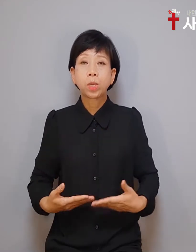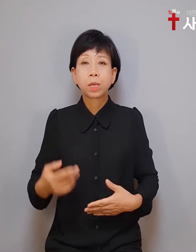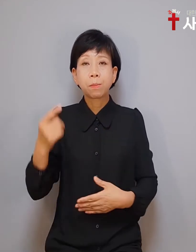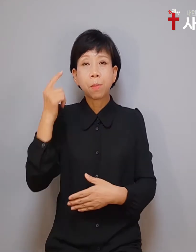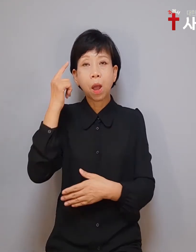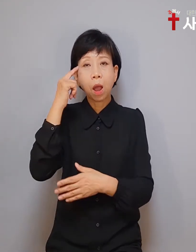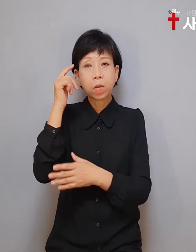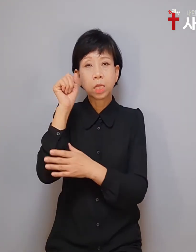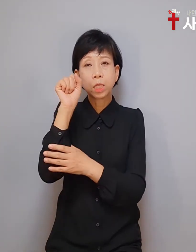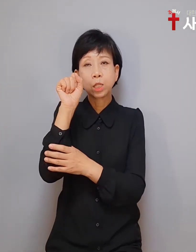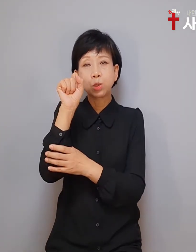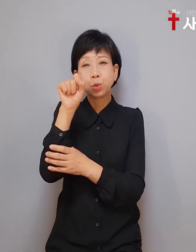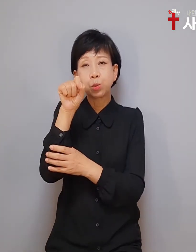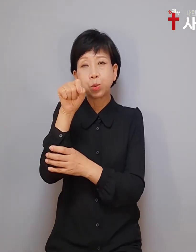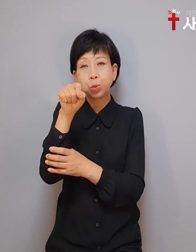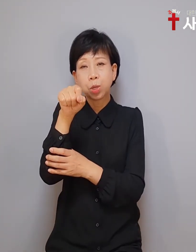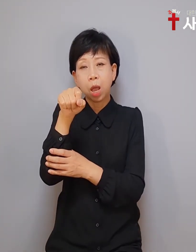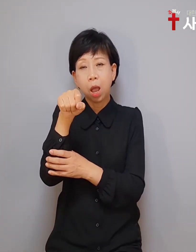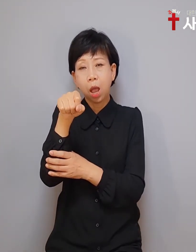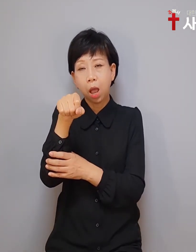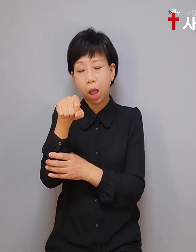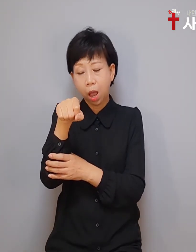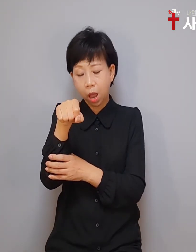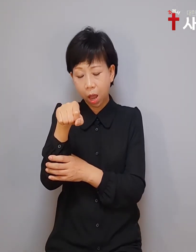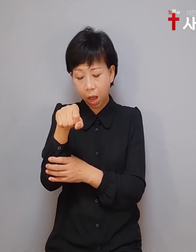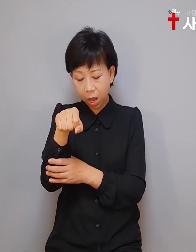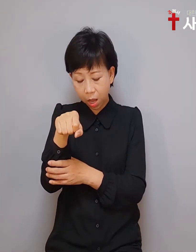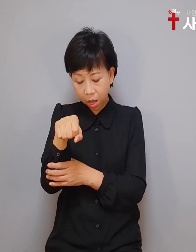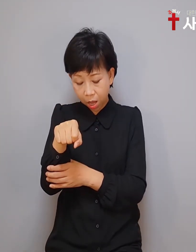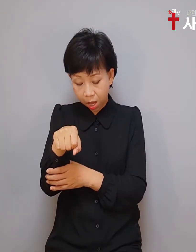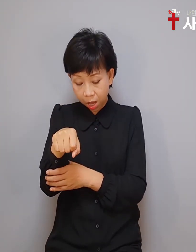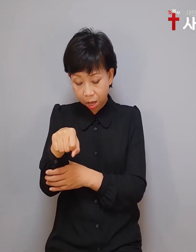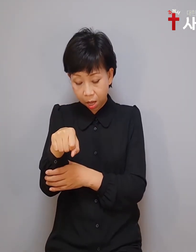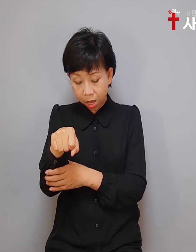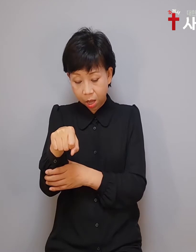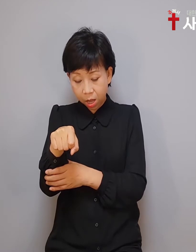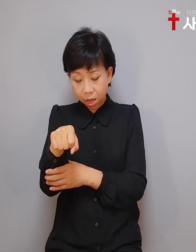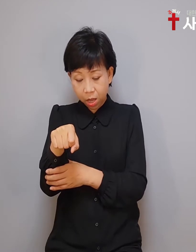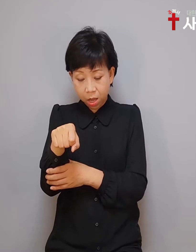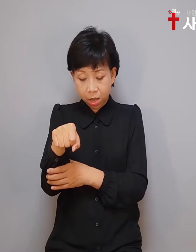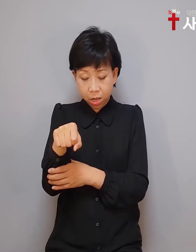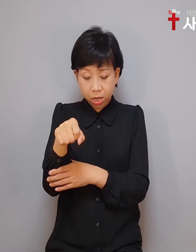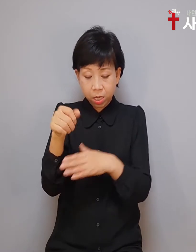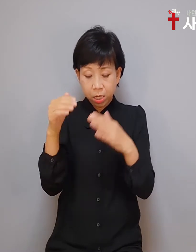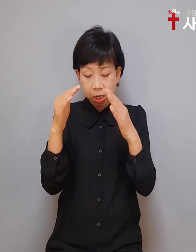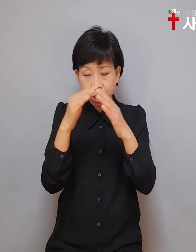고요히 머리 숙여 이웃